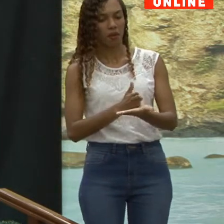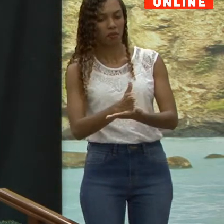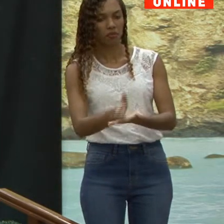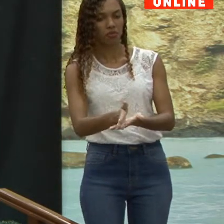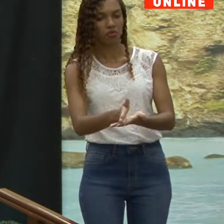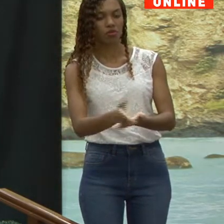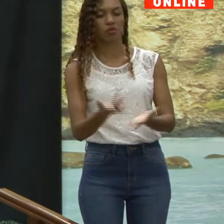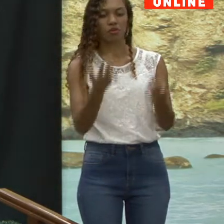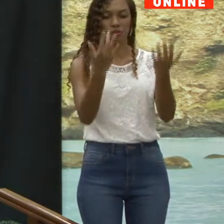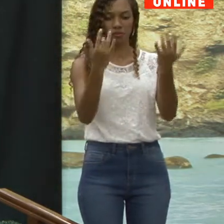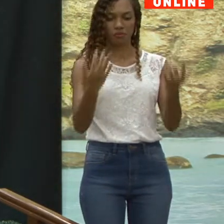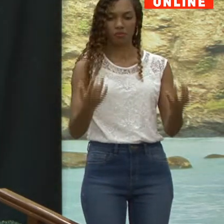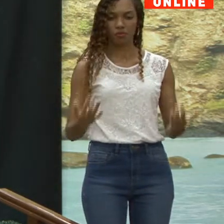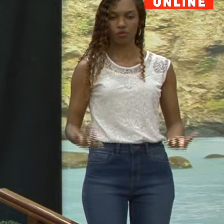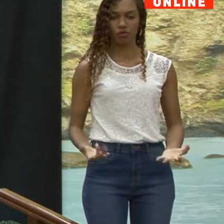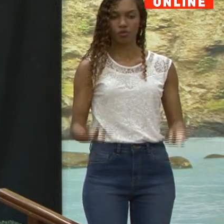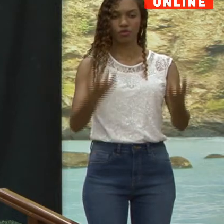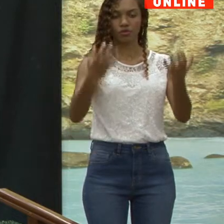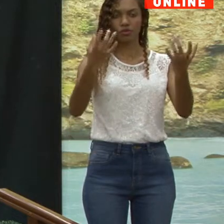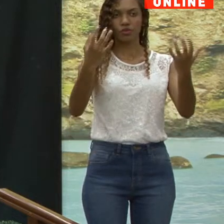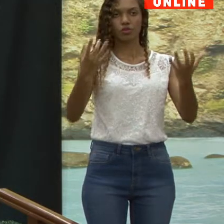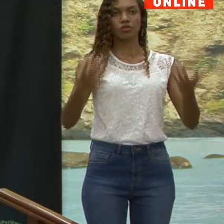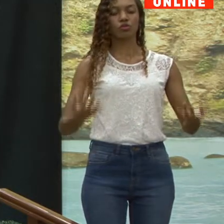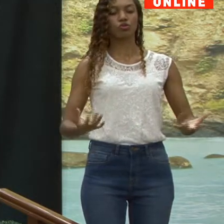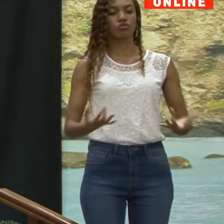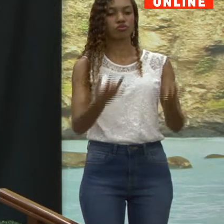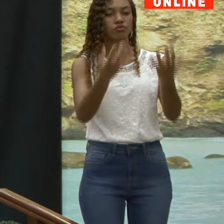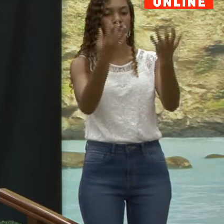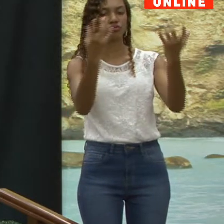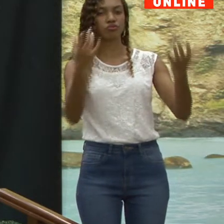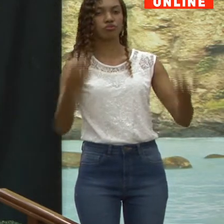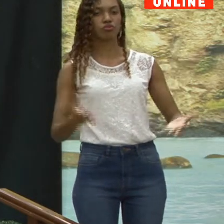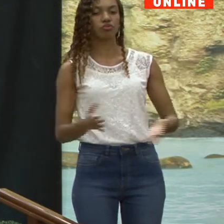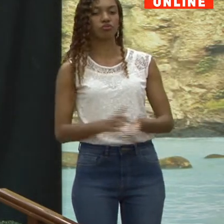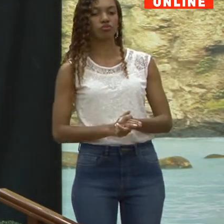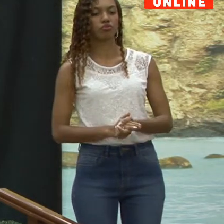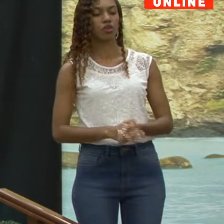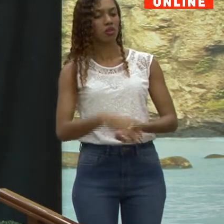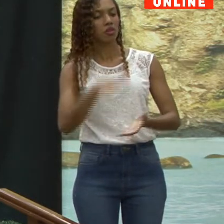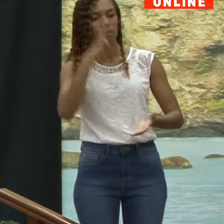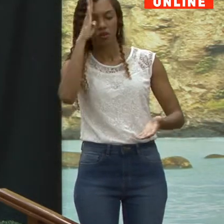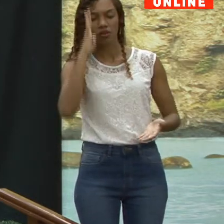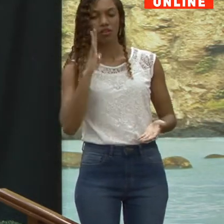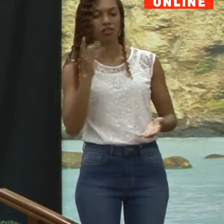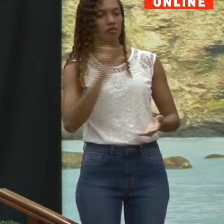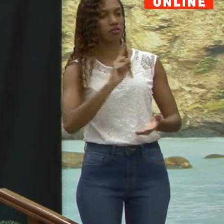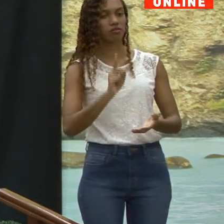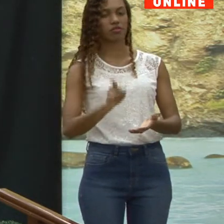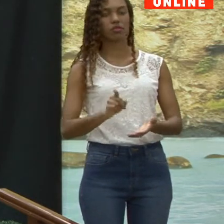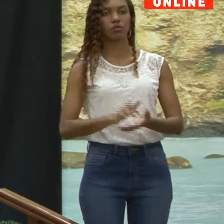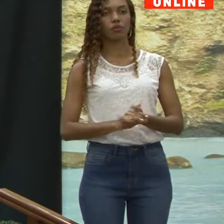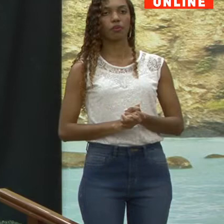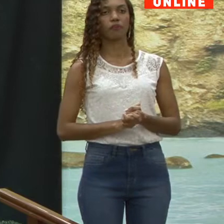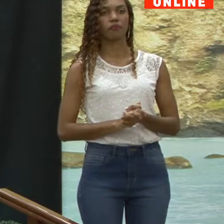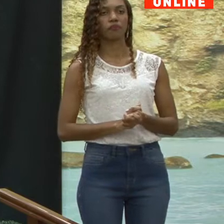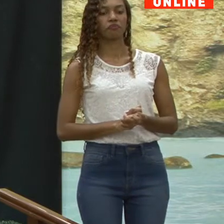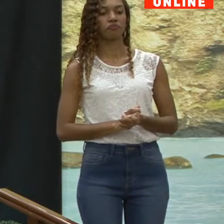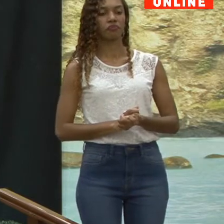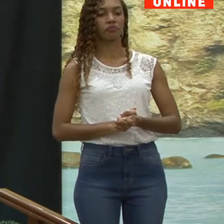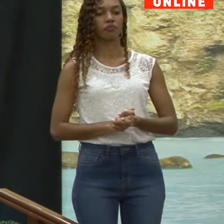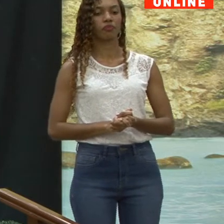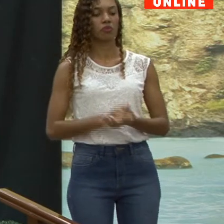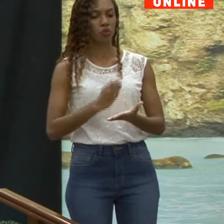fogo, passou pela têmpera, e sabe, não é de graça. Então, no final da sua